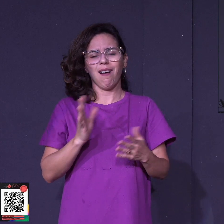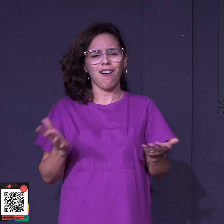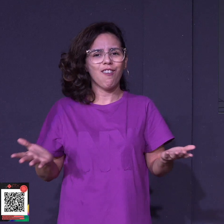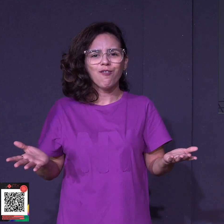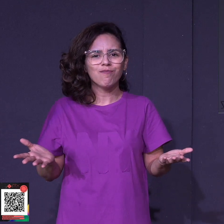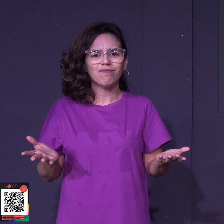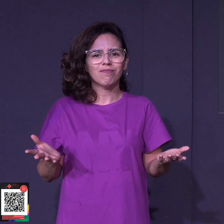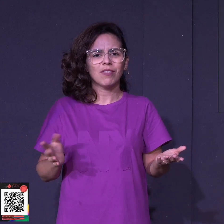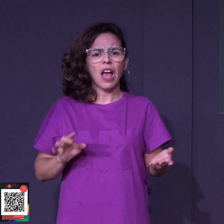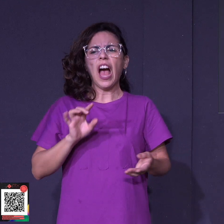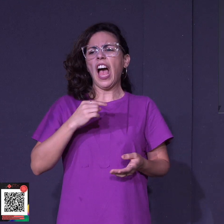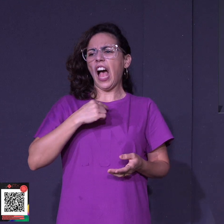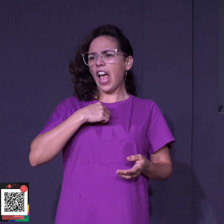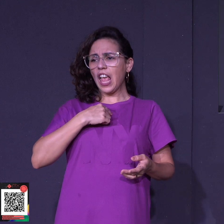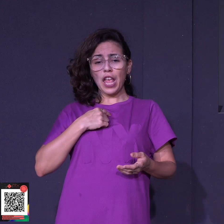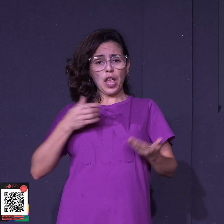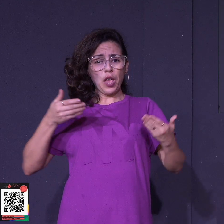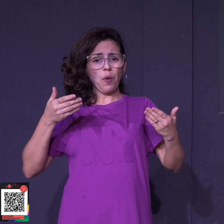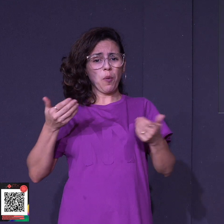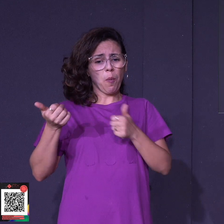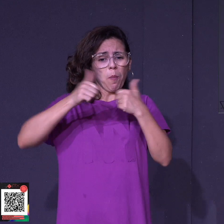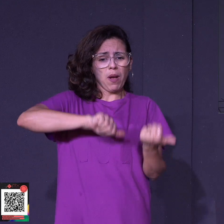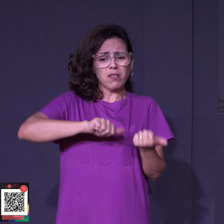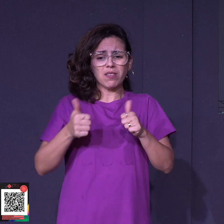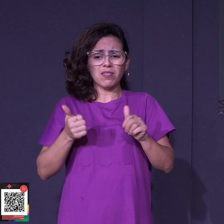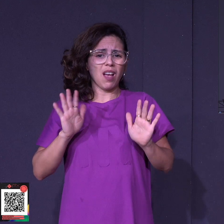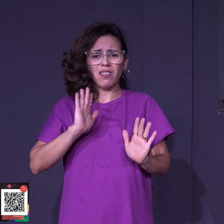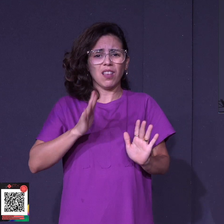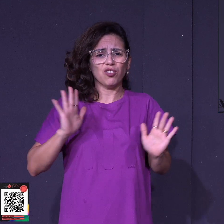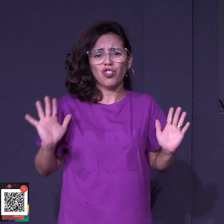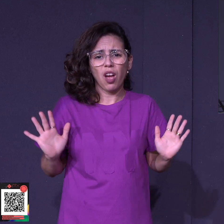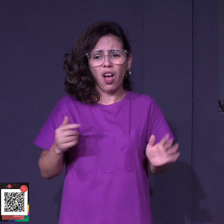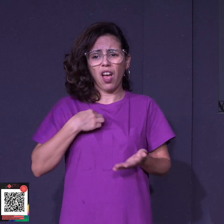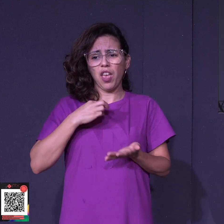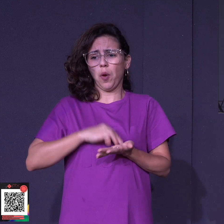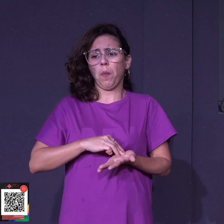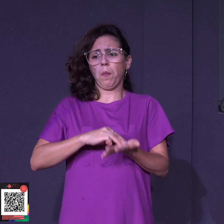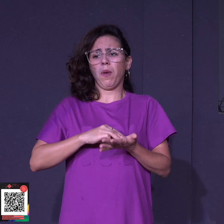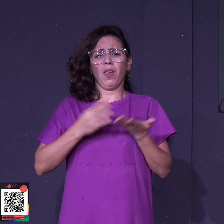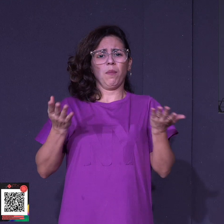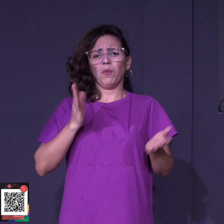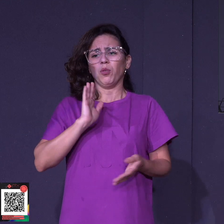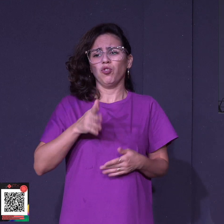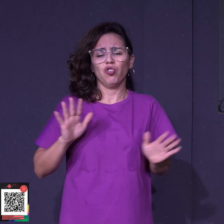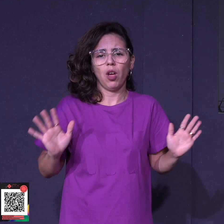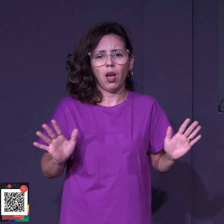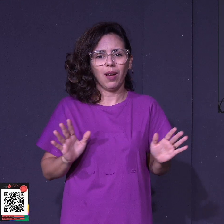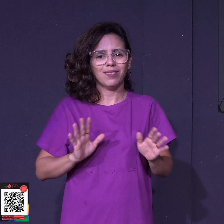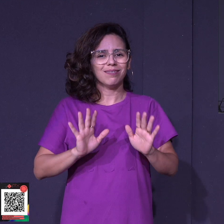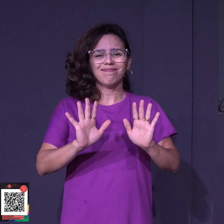certificado de batismo, uma carteirinha de membro. Isso é prova cabal de que ele teve uma experiência de